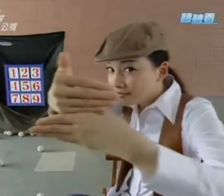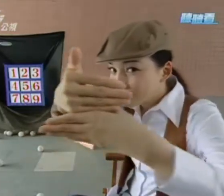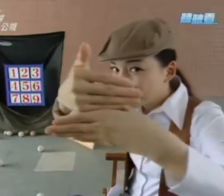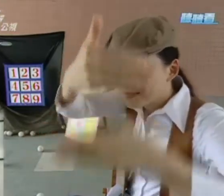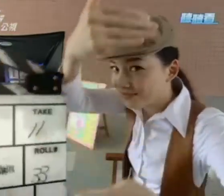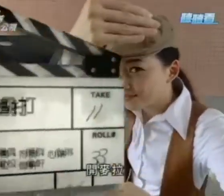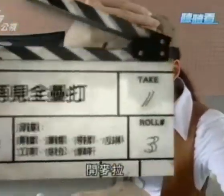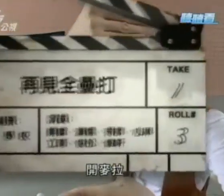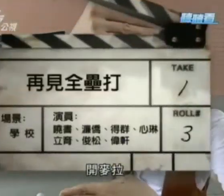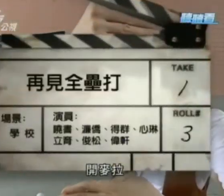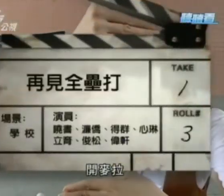Camera。